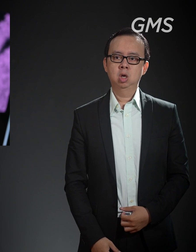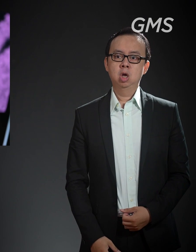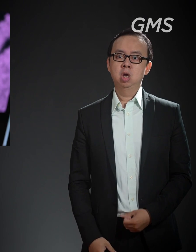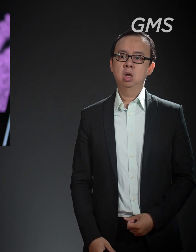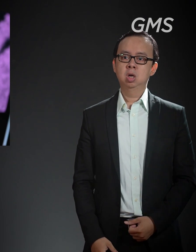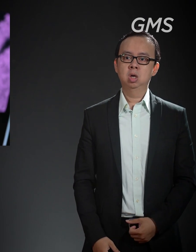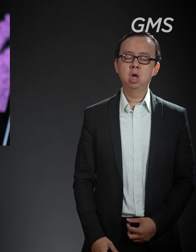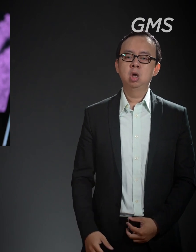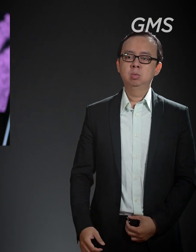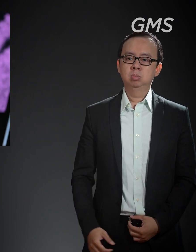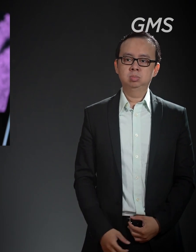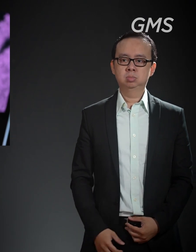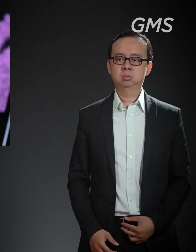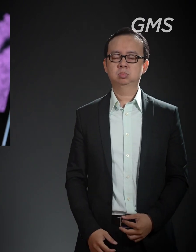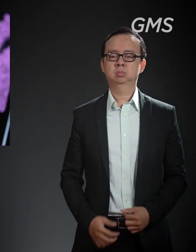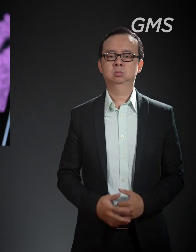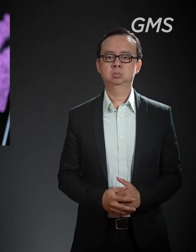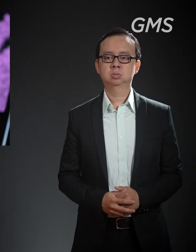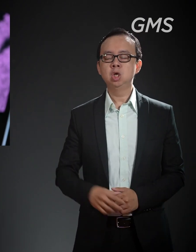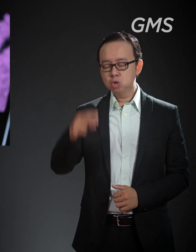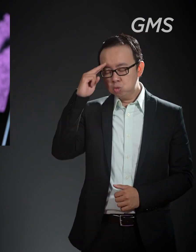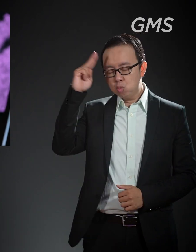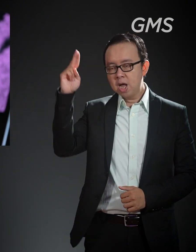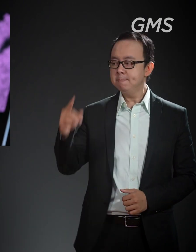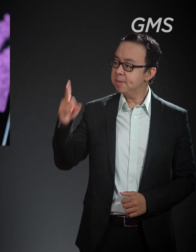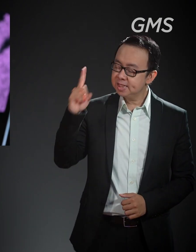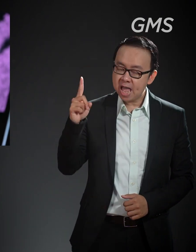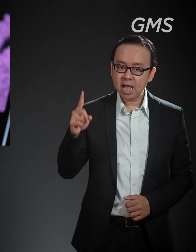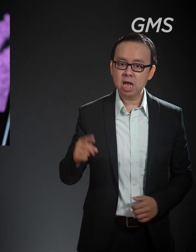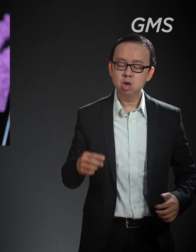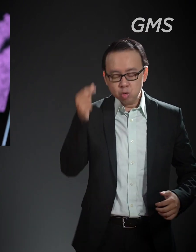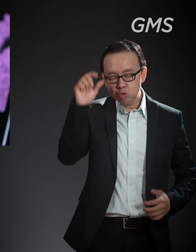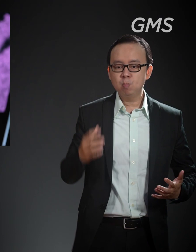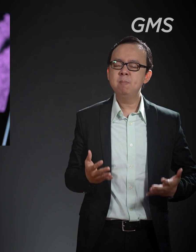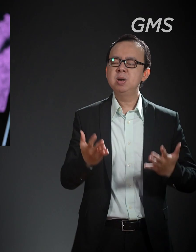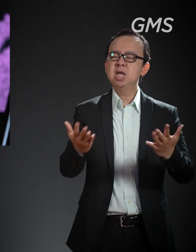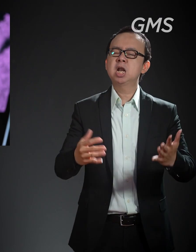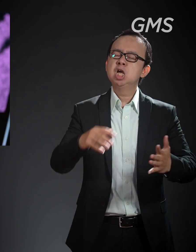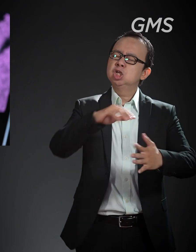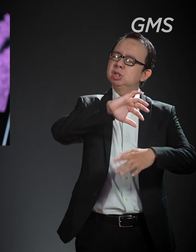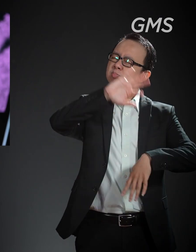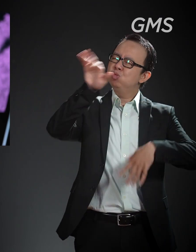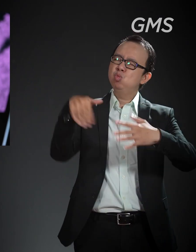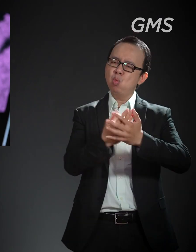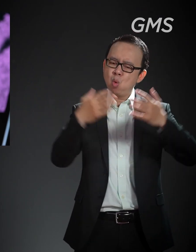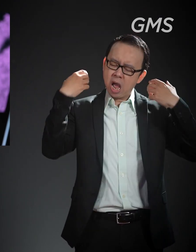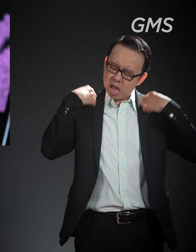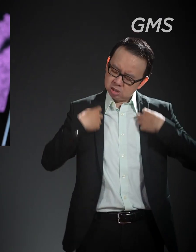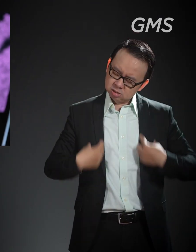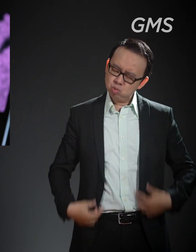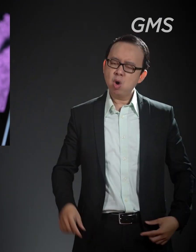10%, 100% seluruh hidupmu. Jadi orang-orang yang berkata, aku tidak mau dengan